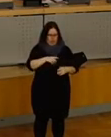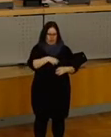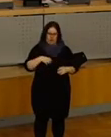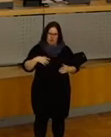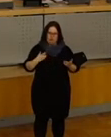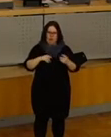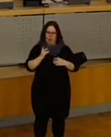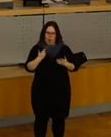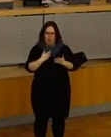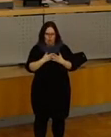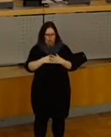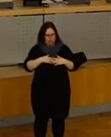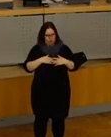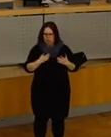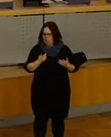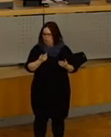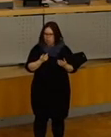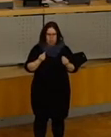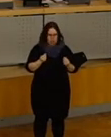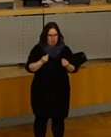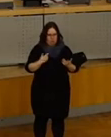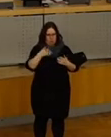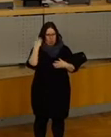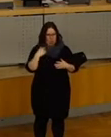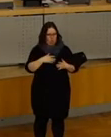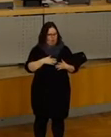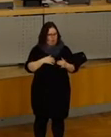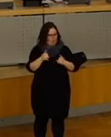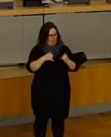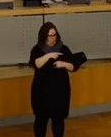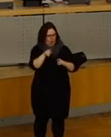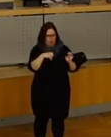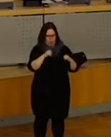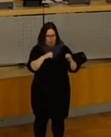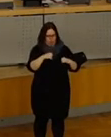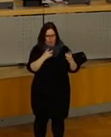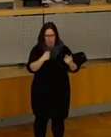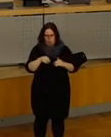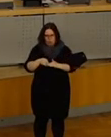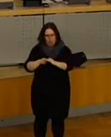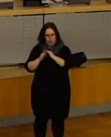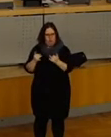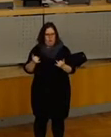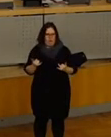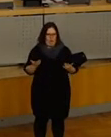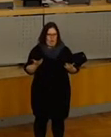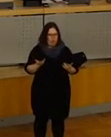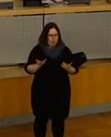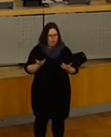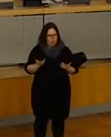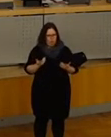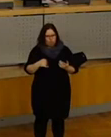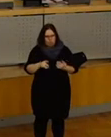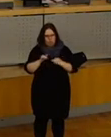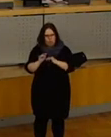unter anderem auch mit den mitteln die eben im januar von uns allen hier bewilligt worden sind nutzbringend etwas tun für